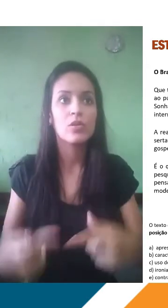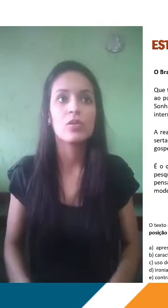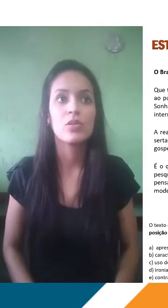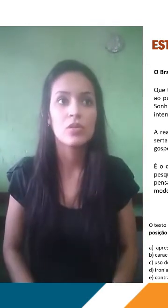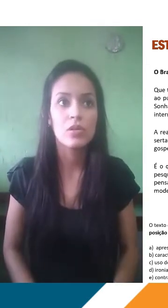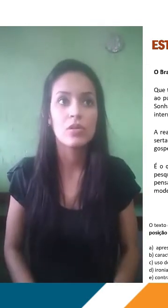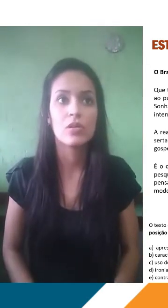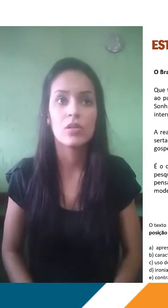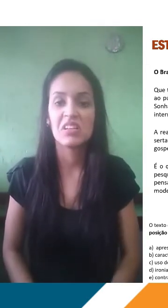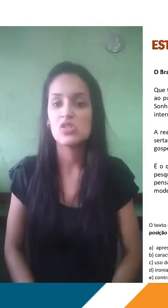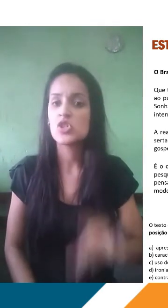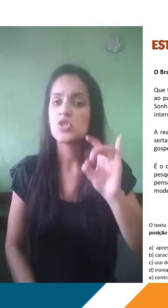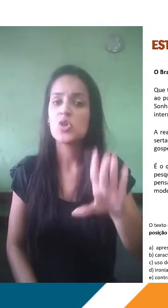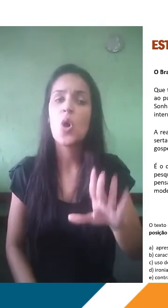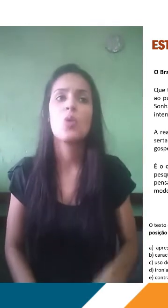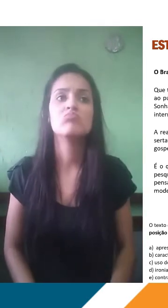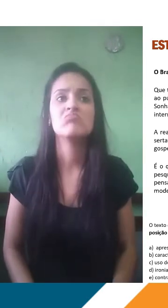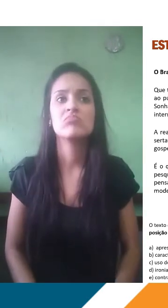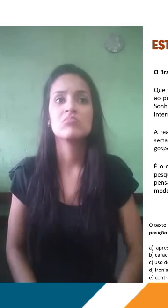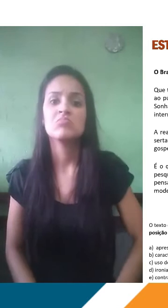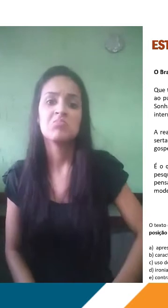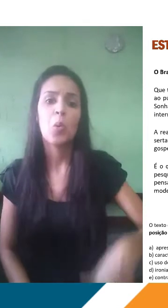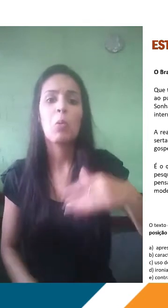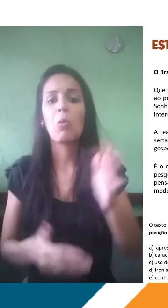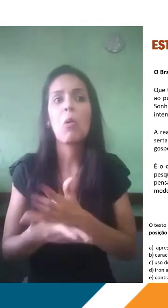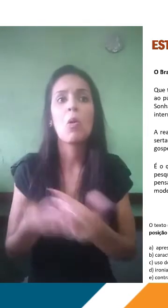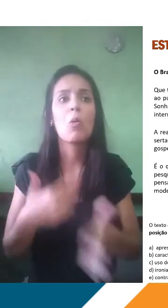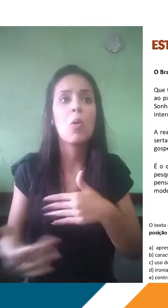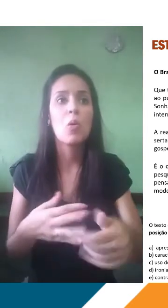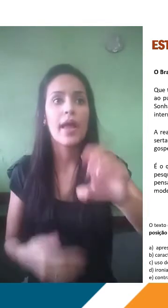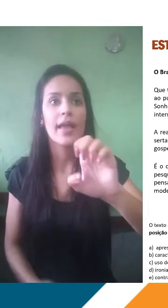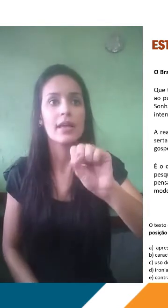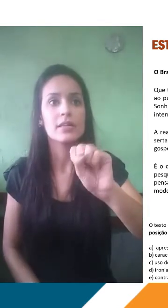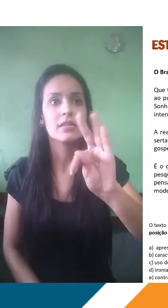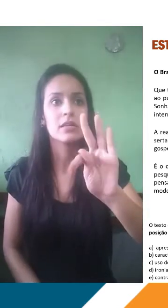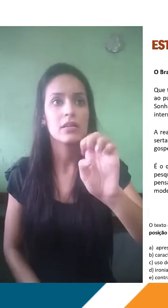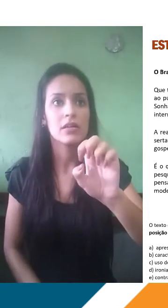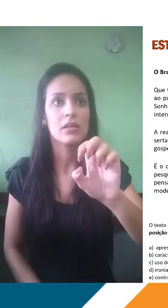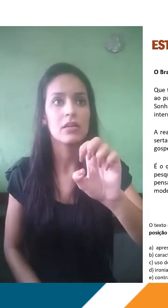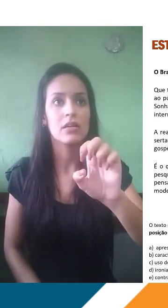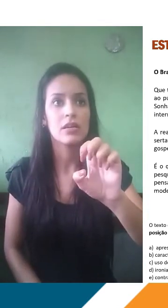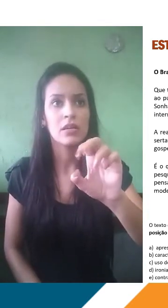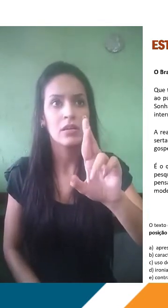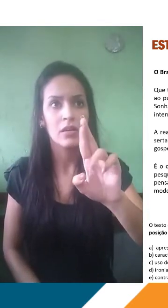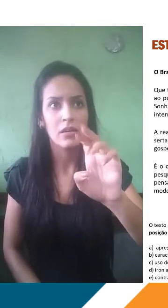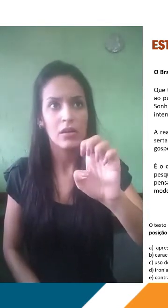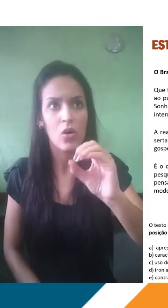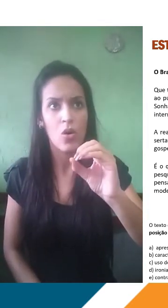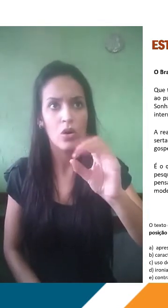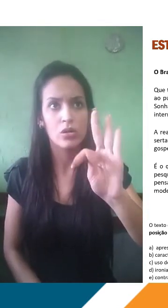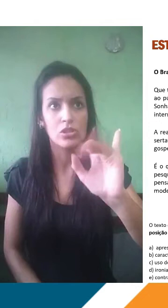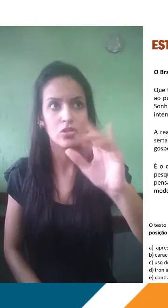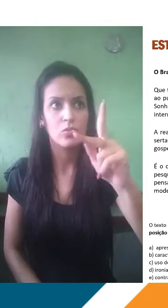estereótipos Letra C. Uso de estrangeirismos como rock, funk e gospel para compor um estilo próximo ao leitor